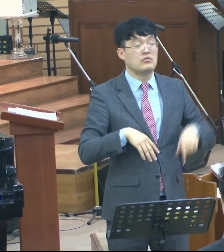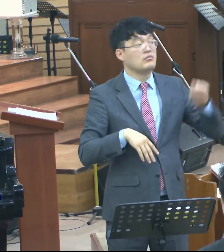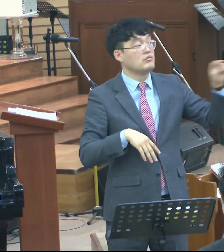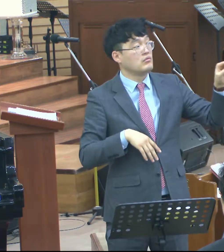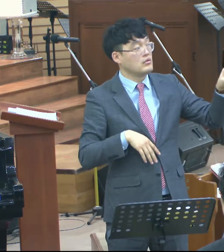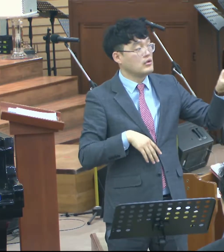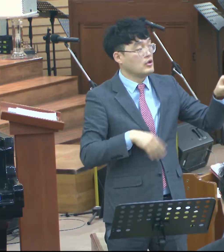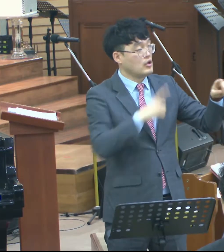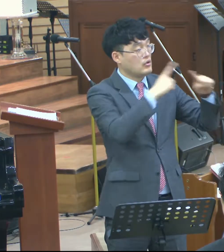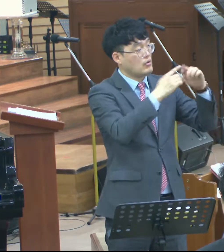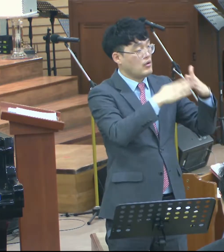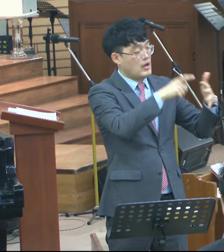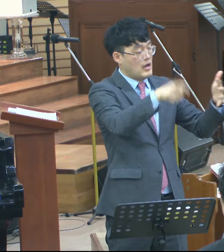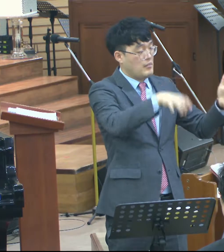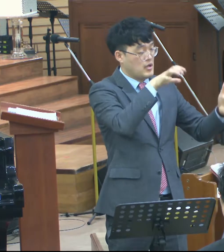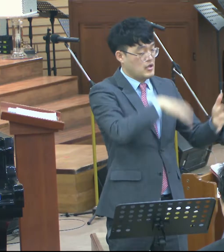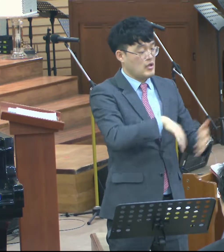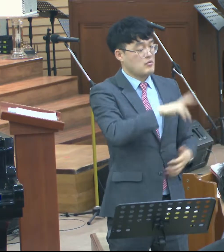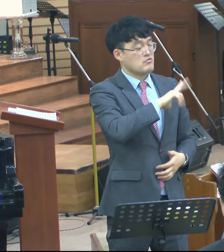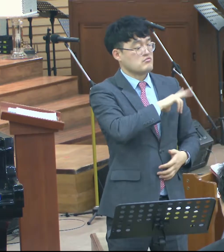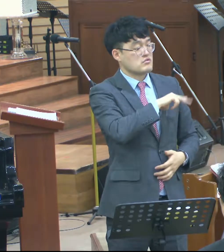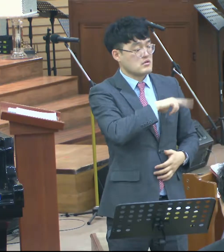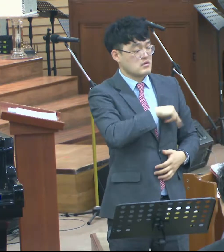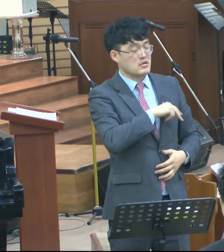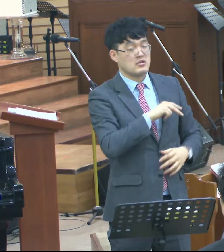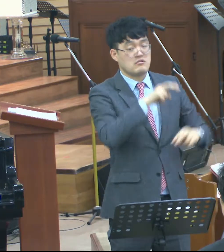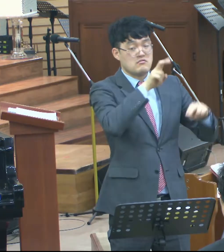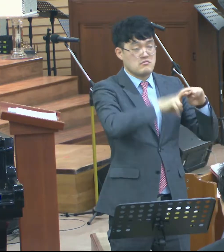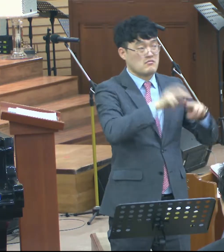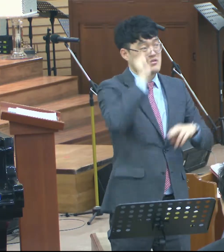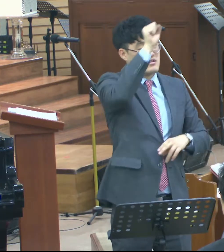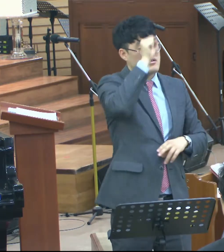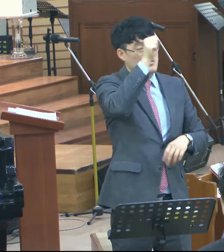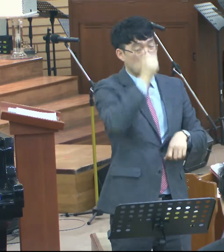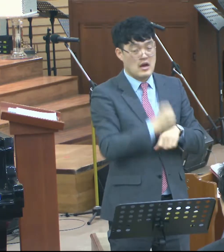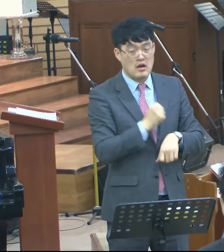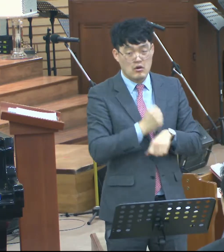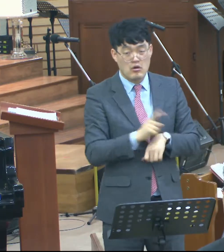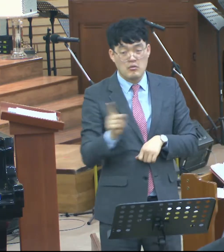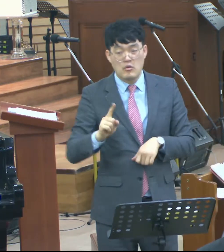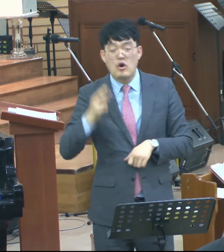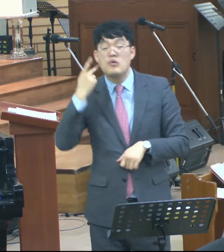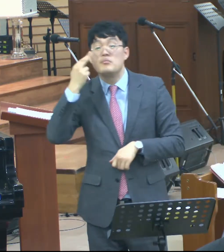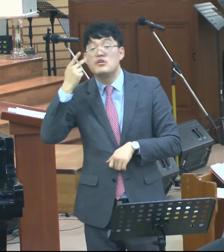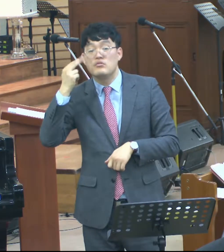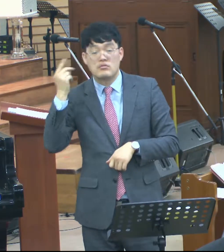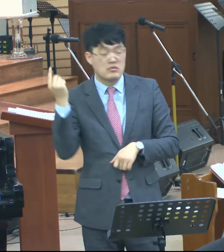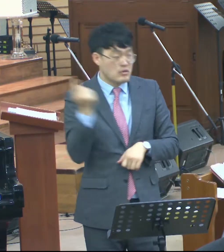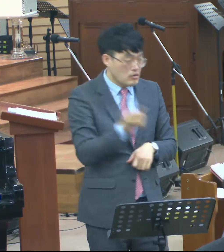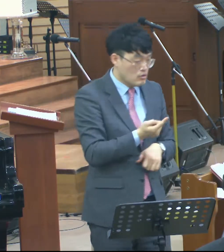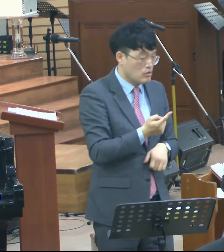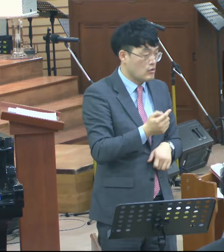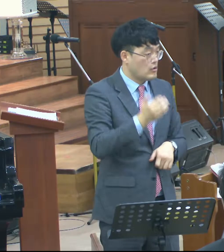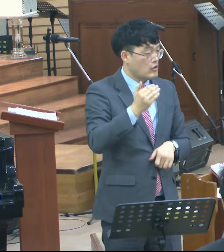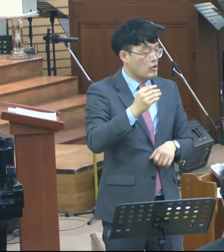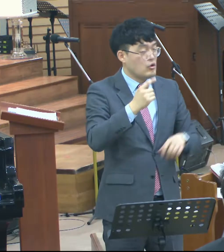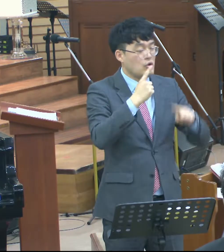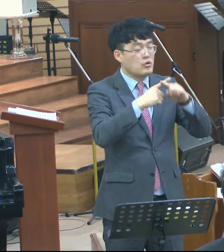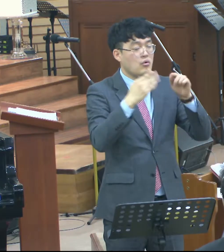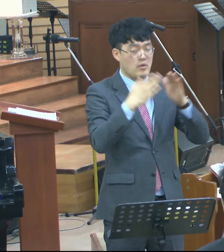명이 다녀가고 미국 하원 의장이 다녀가고 언론일 타니까 총회장도 우리 교회에 왔었어요.